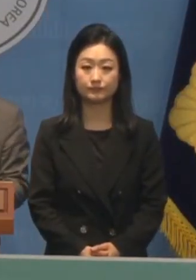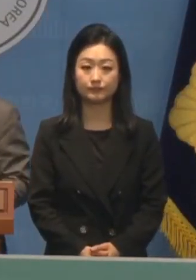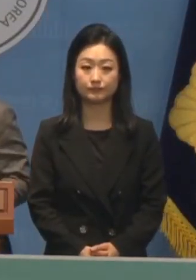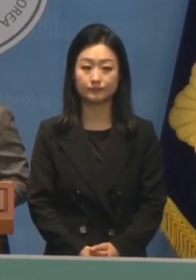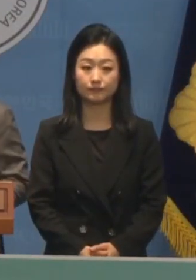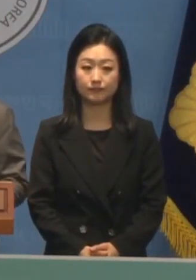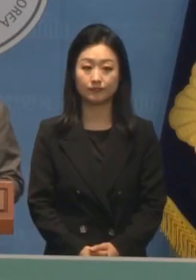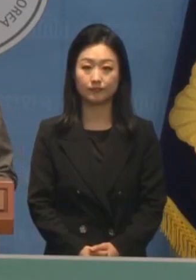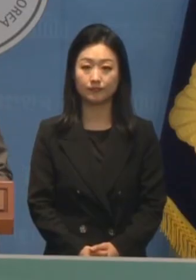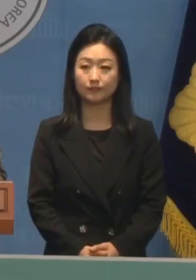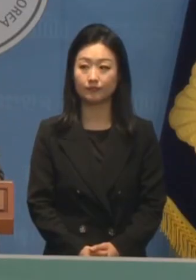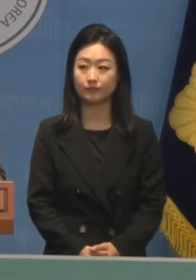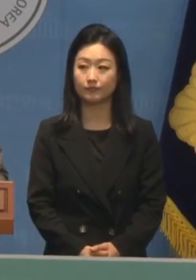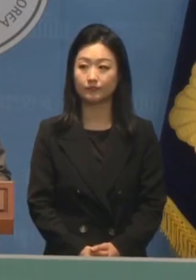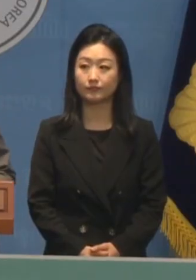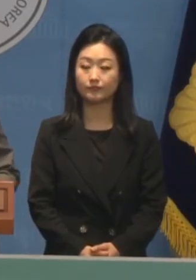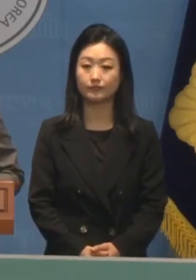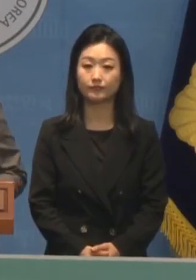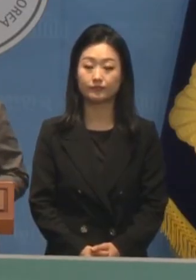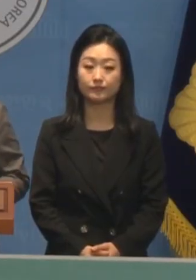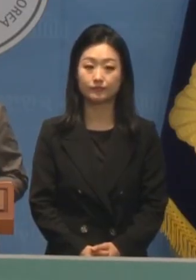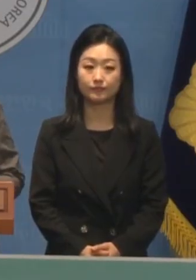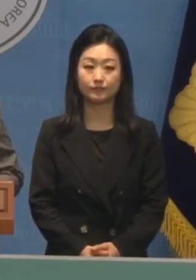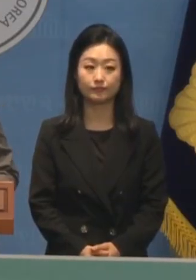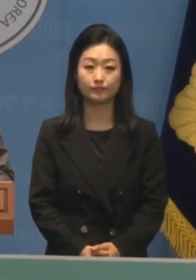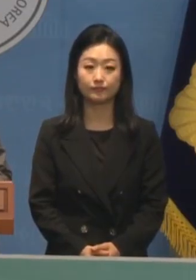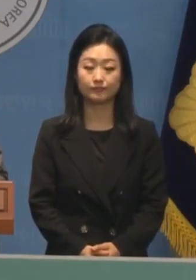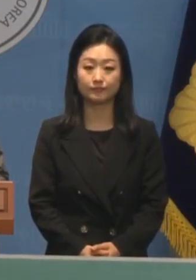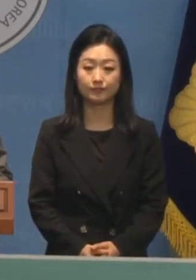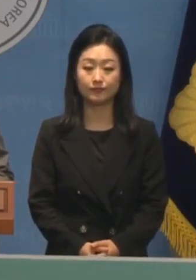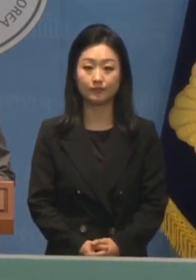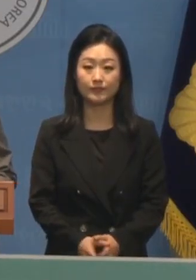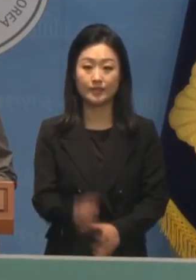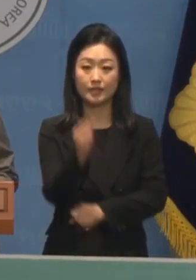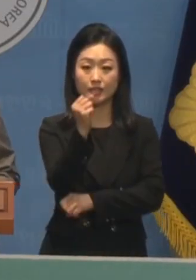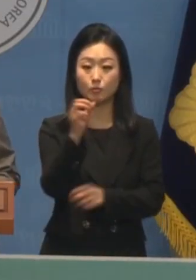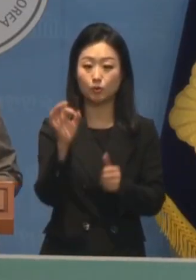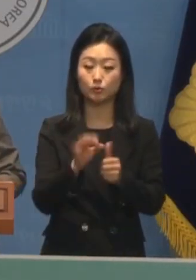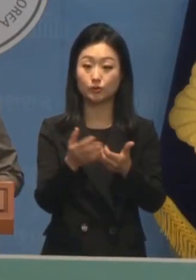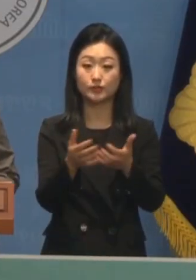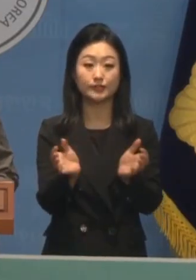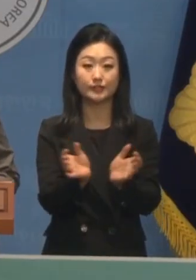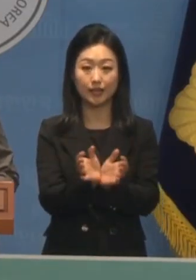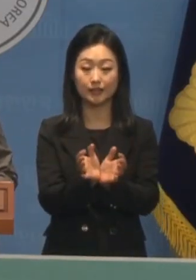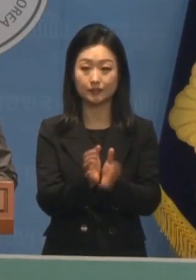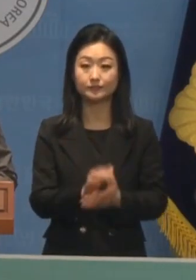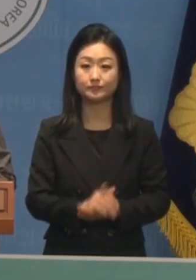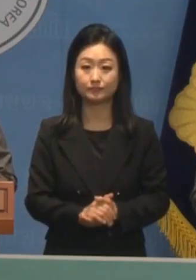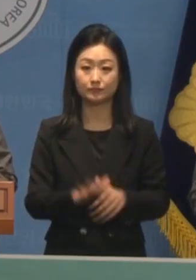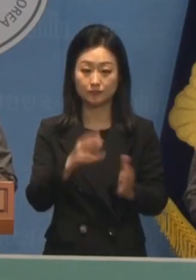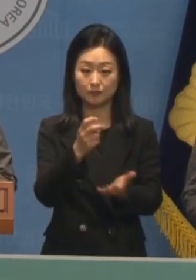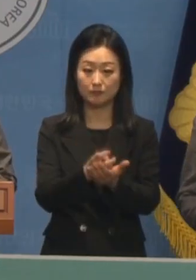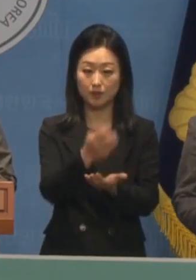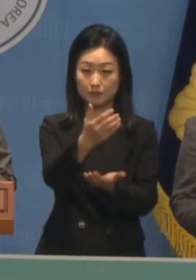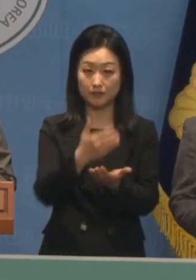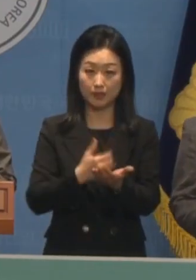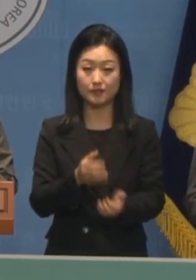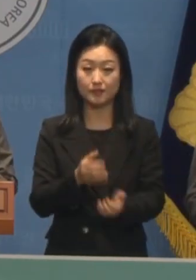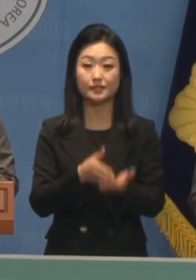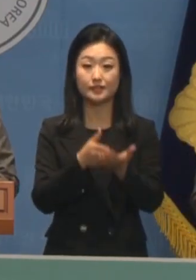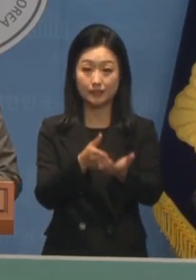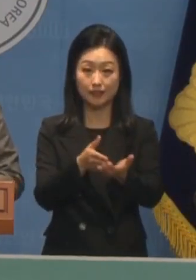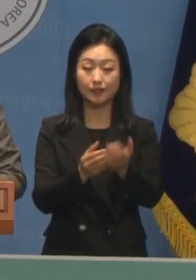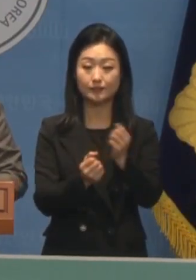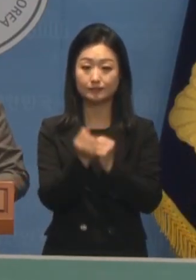하셨습니까? 자, 그럼 지금부터 기본소득당 사회연대 경제기본법 발의 기자회견을 시작하도록